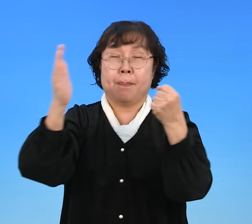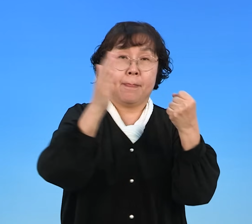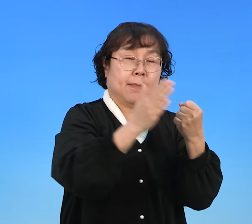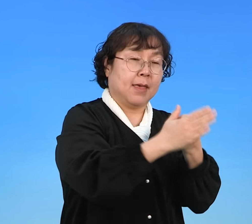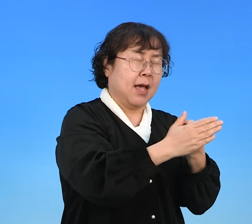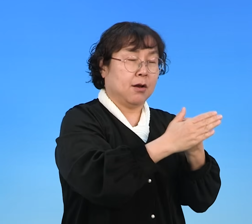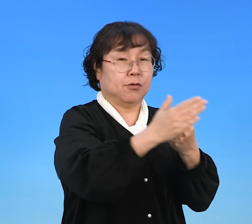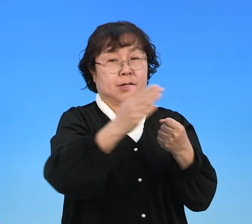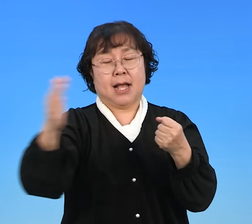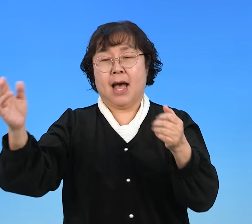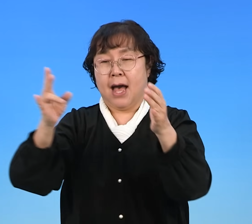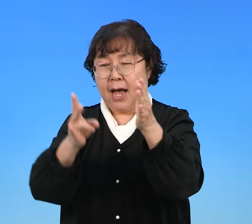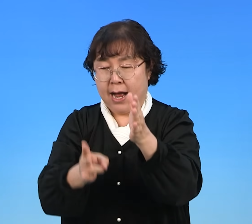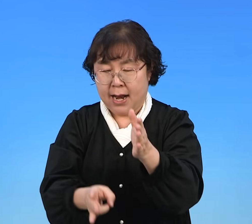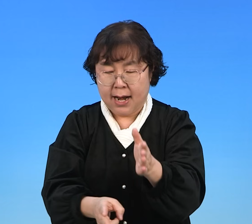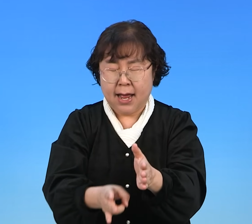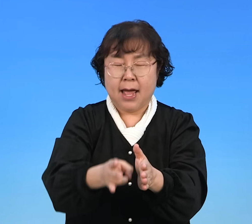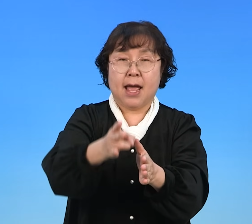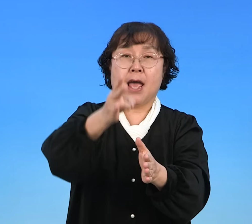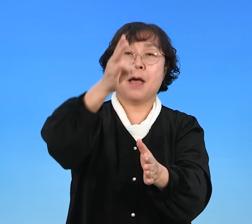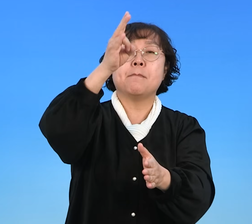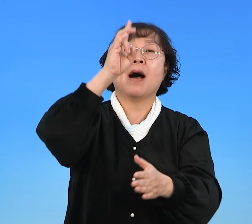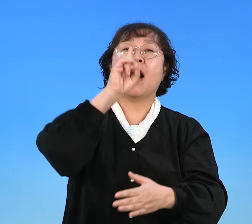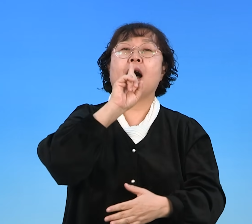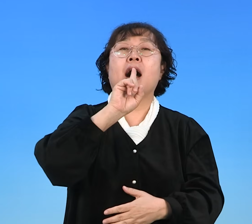선포합니다. 예루살렘아